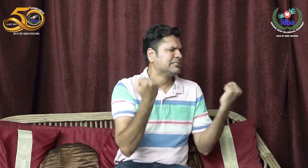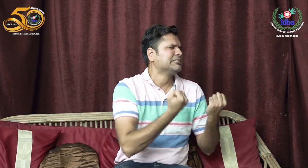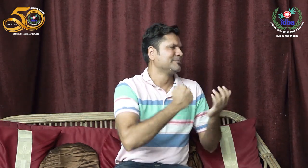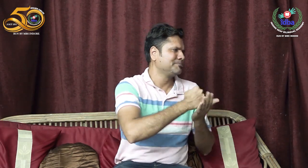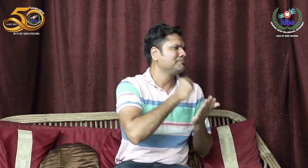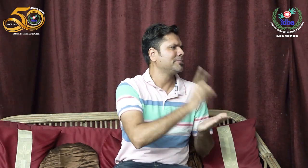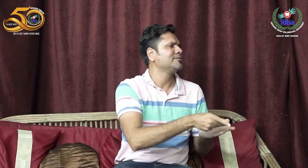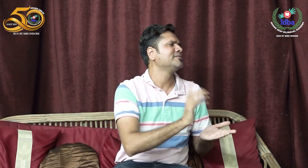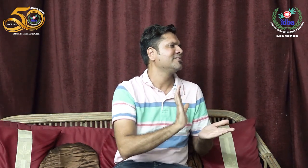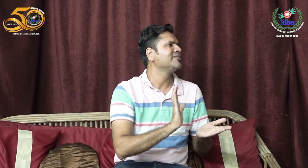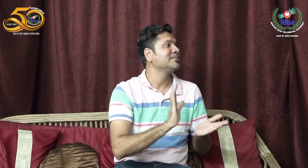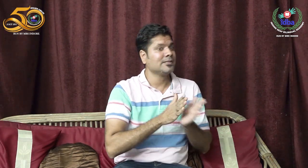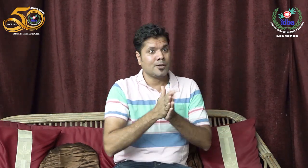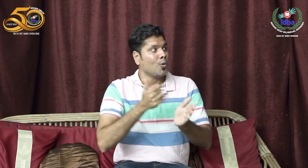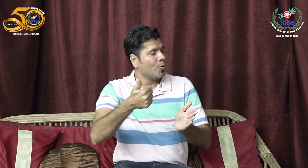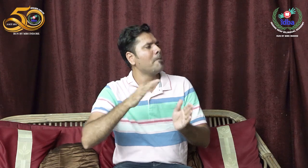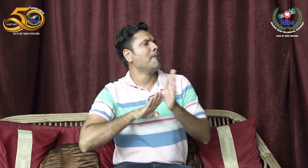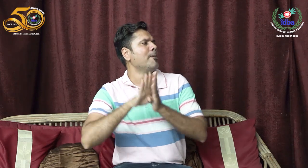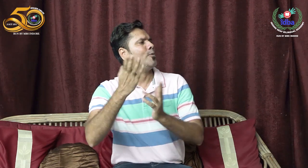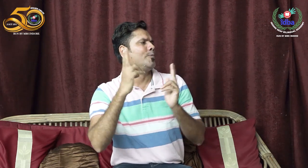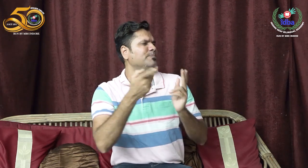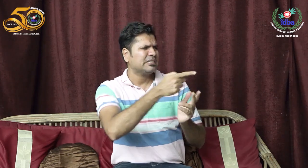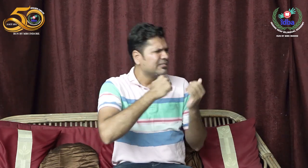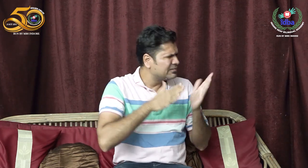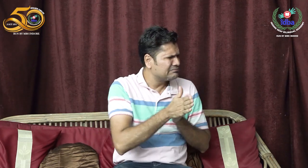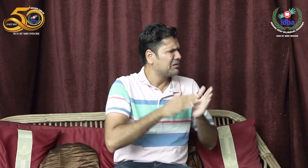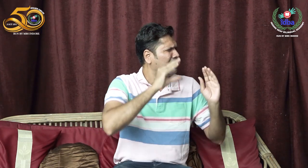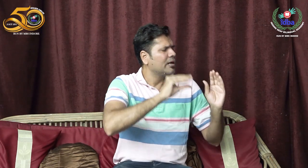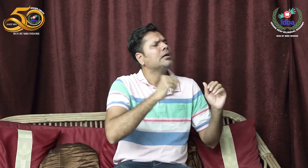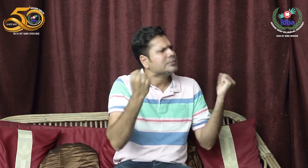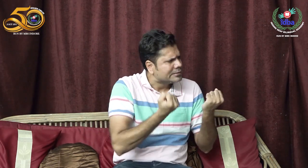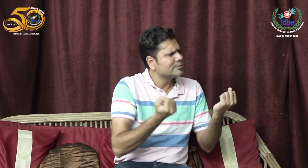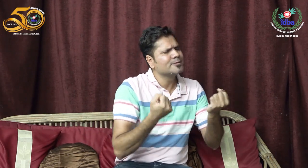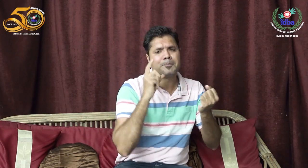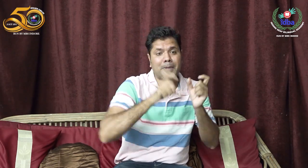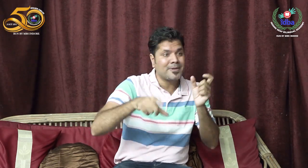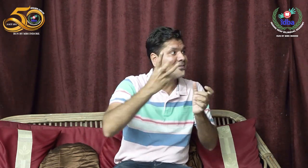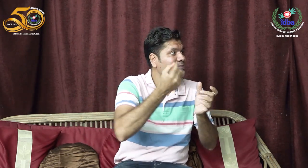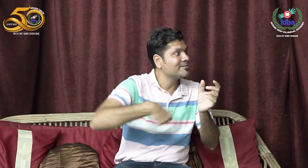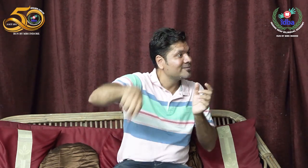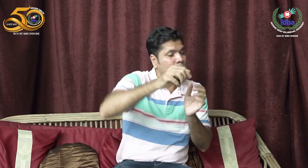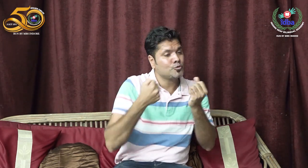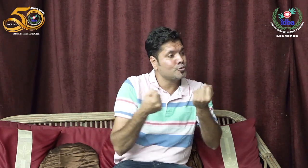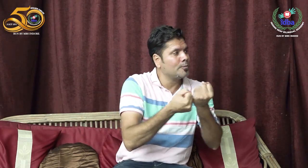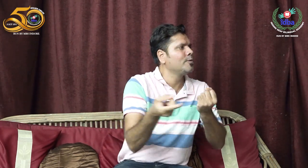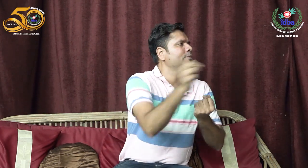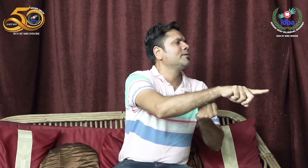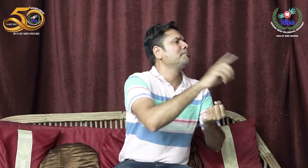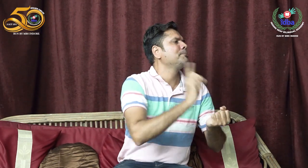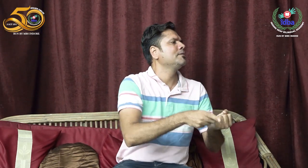तो आपको करना चाहिए, अगर इंटरेस्ट नहीं है तो इंटरेस्ट लाना चाहिए, मेहनत करनी चाहिए। अगर इंटरेस्ट है आपको किसी भी चीज़ में तो ठीक है, आप कर सकते हैं। और जिसे